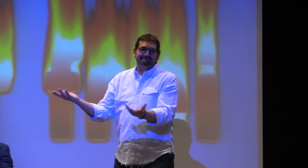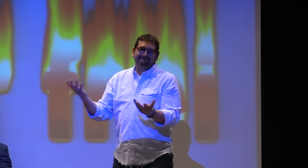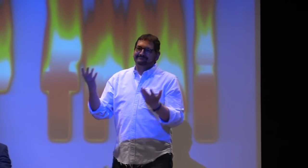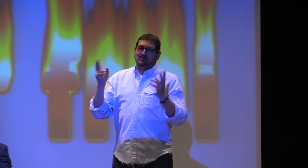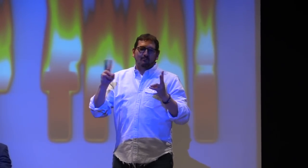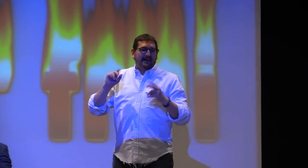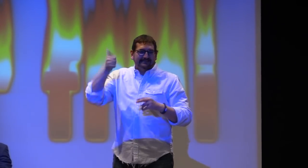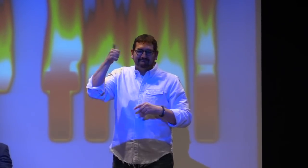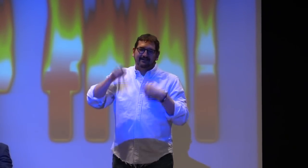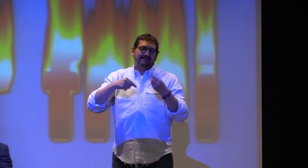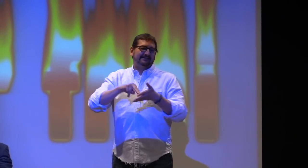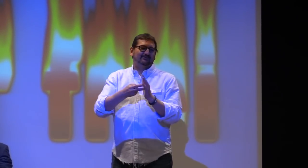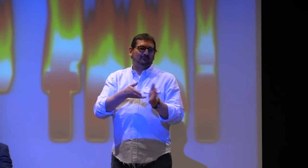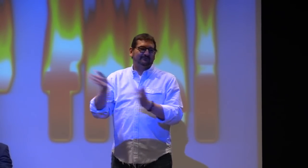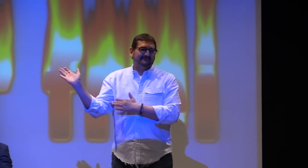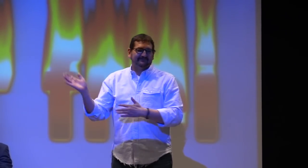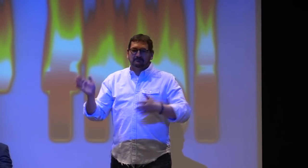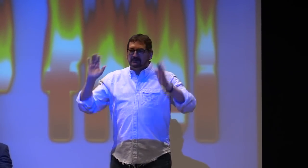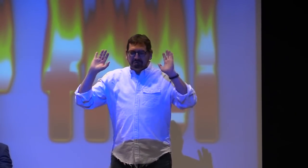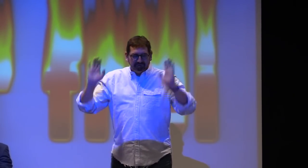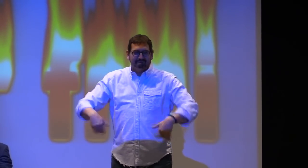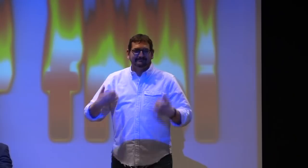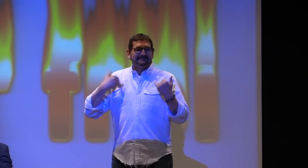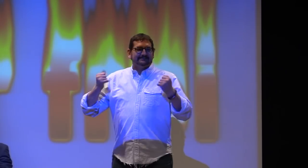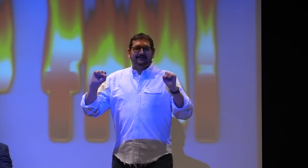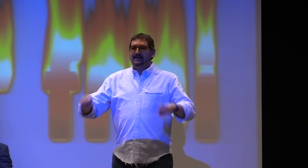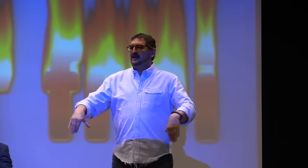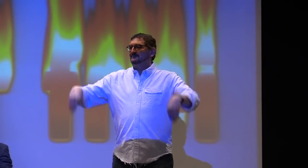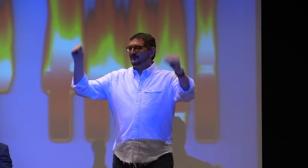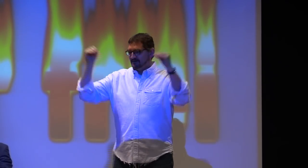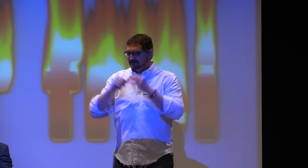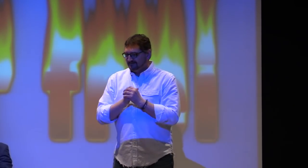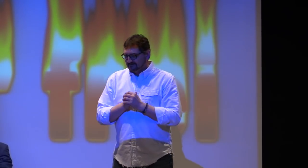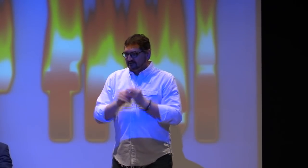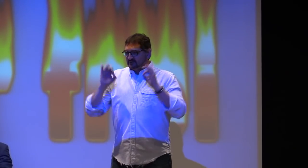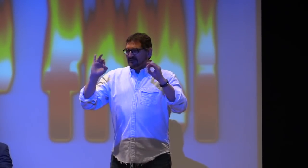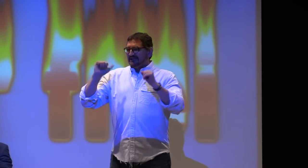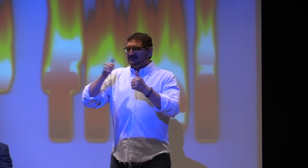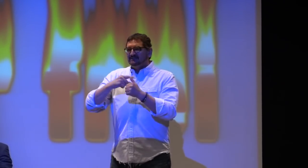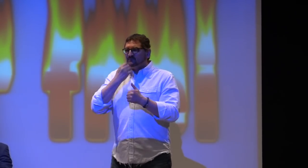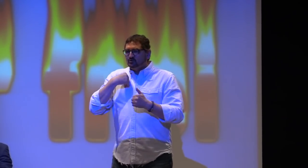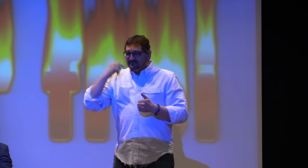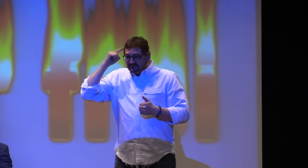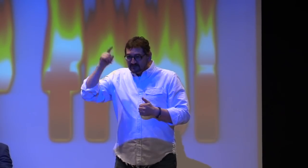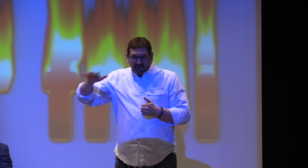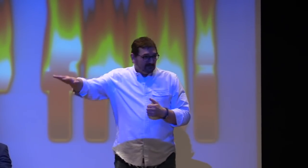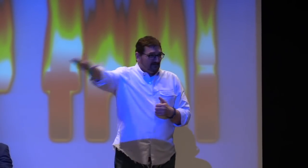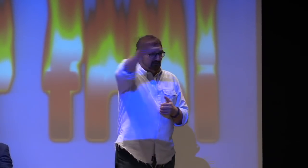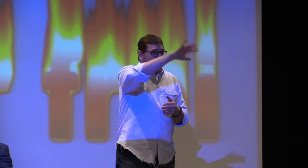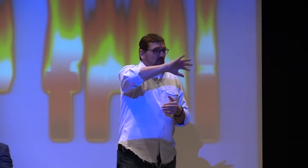sind in neue Räumlichkeiten umgezogen, vielleicht ist das Klima. Aber nein, es war die Technik, die ein bisschen Probleme bereitet am Anfang, aber nun können wir